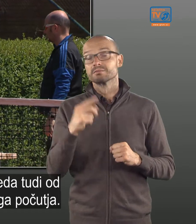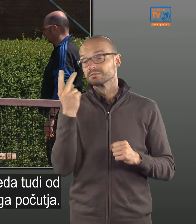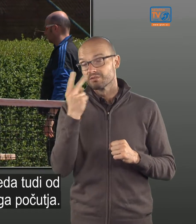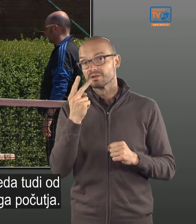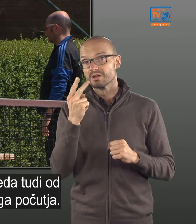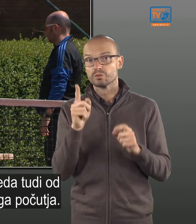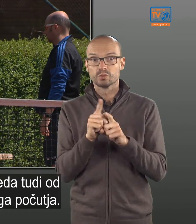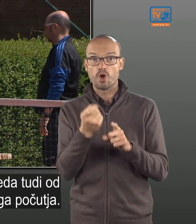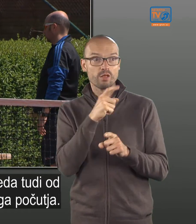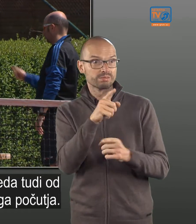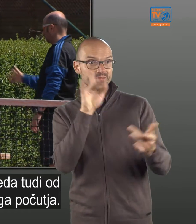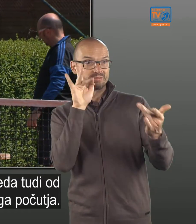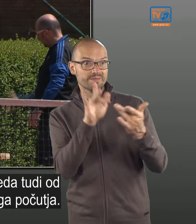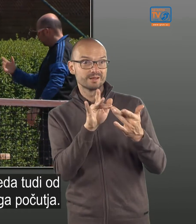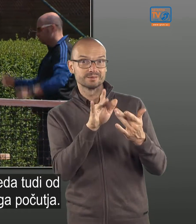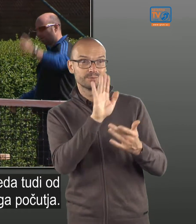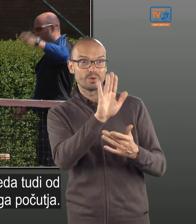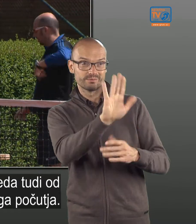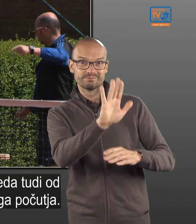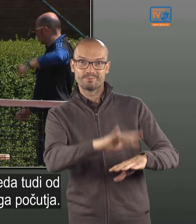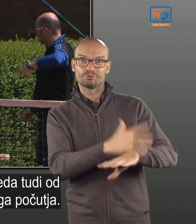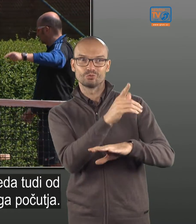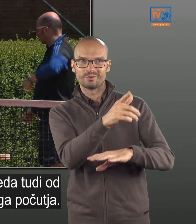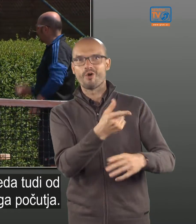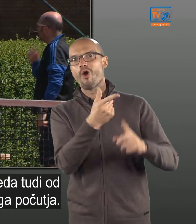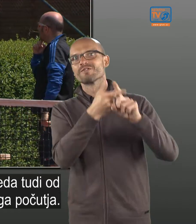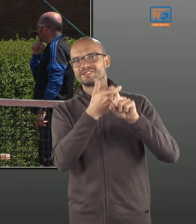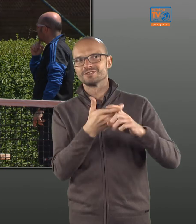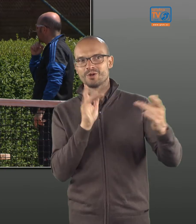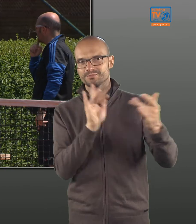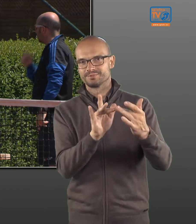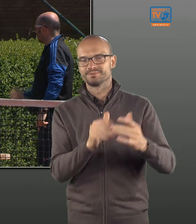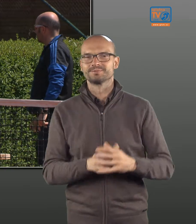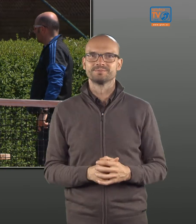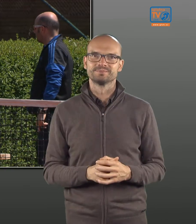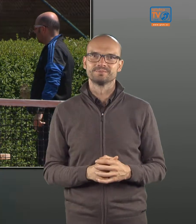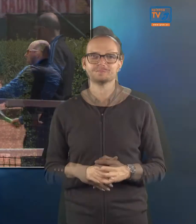in seveda tudi od nasprotnikovega počutja.